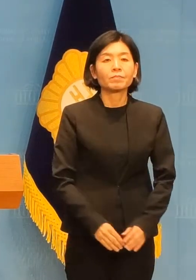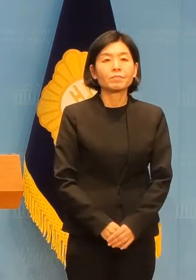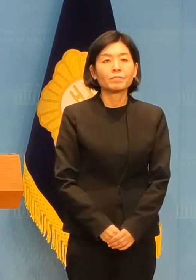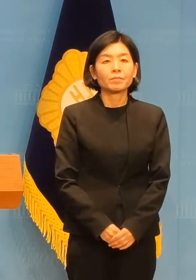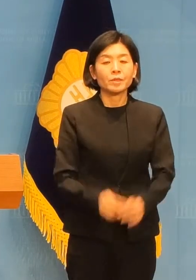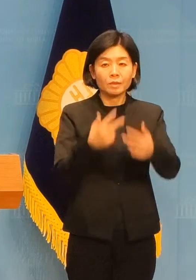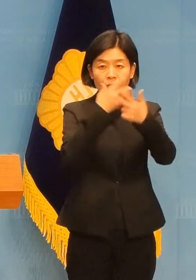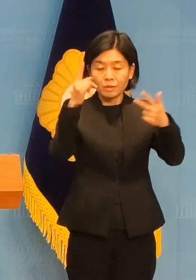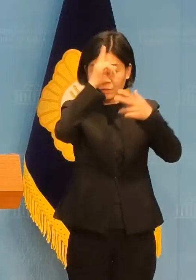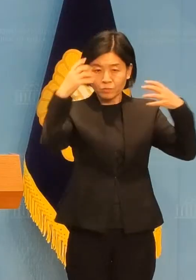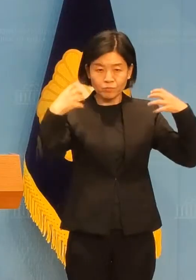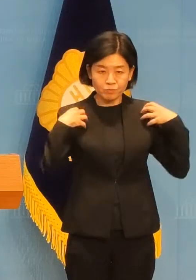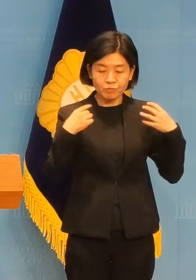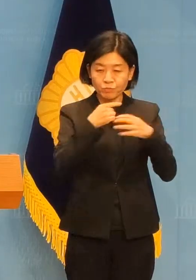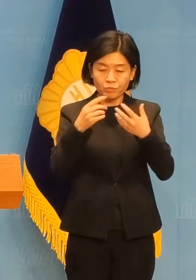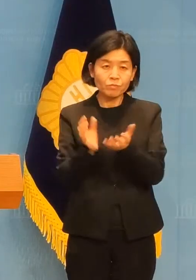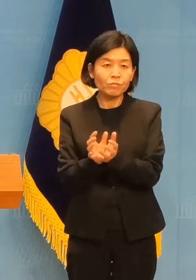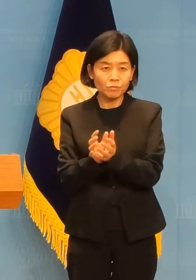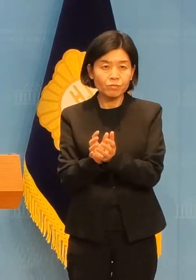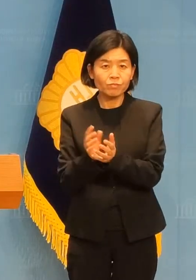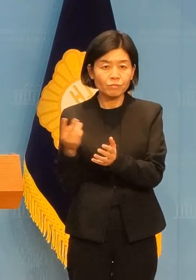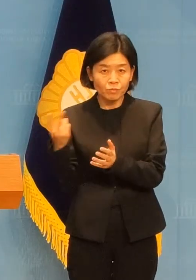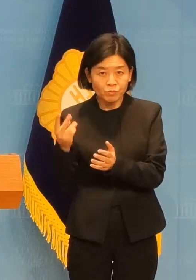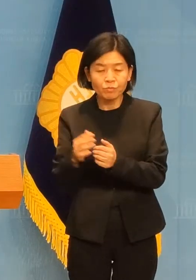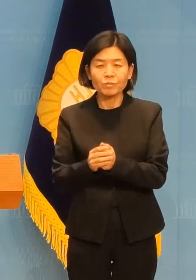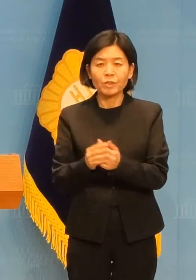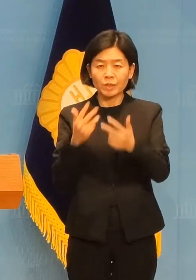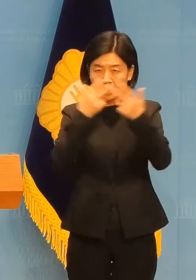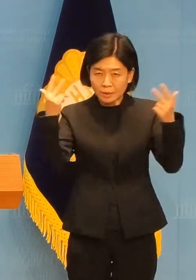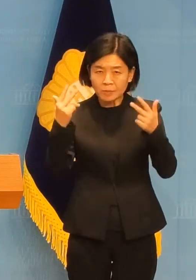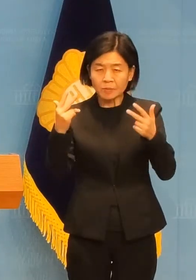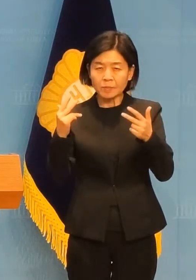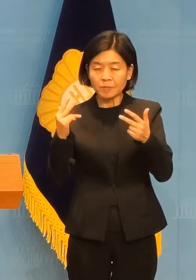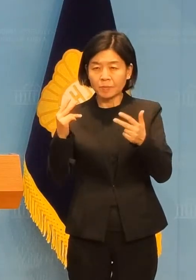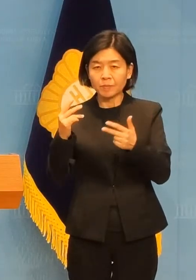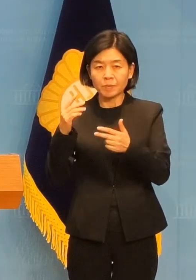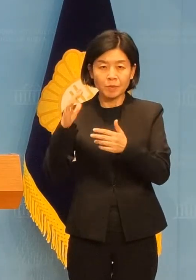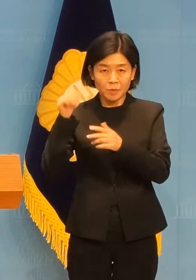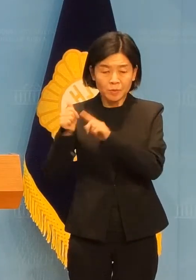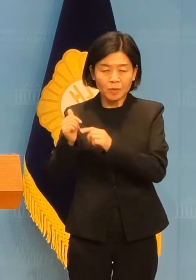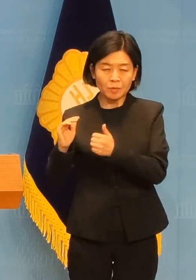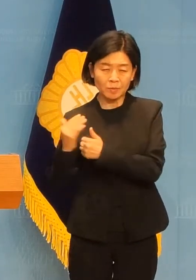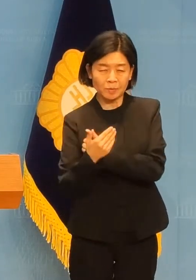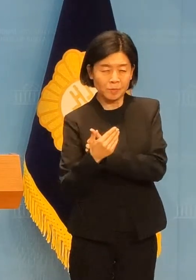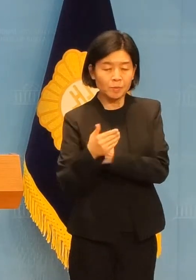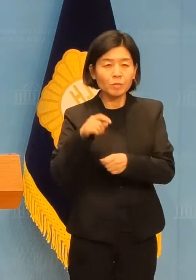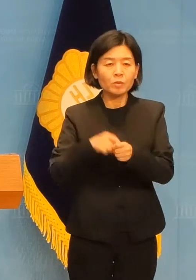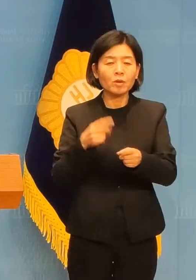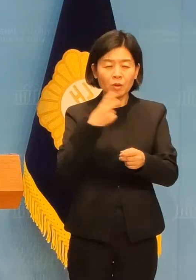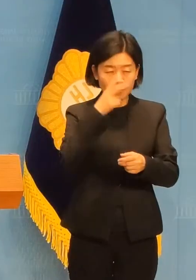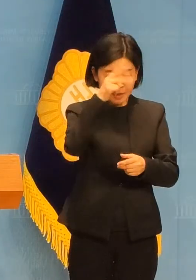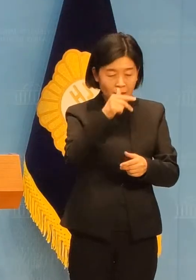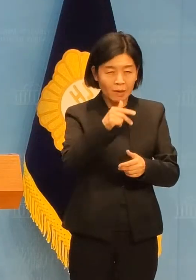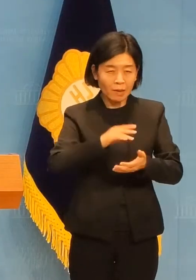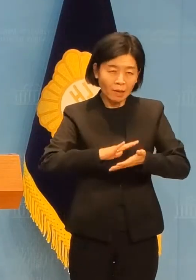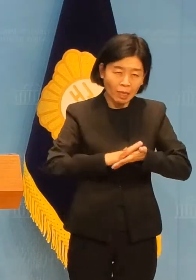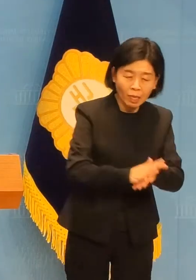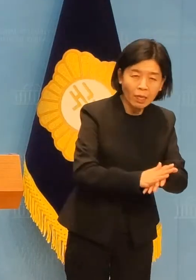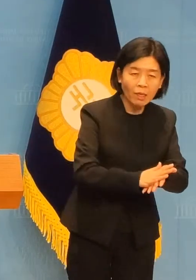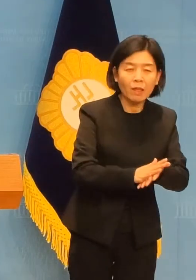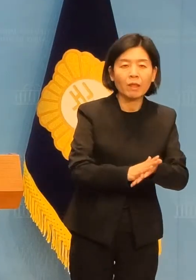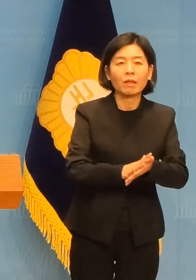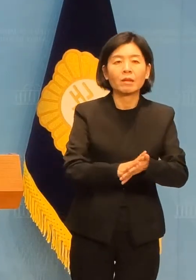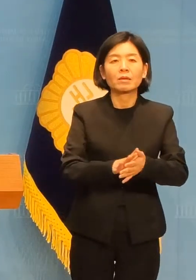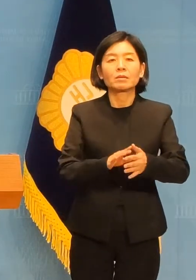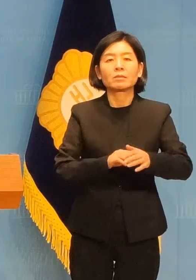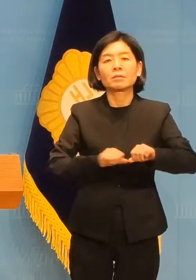이재명 정부와 민주당이 이재명 방탄을 위해 검찰 학살에 나섰습니다.